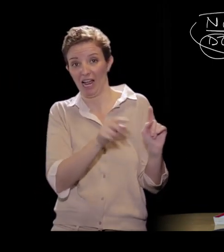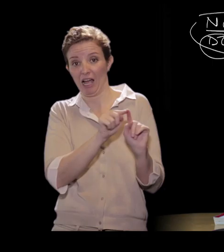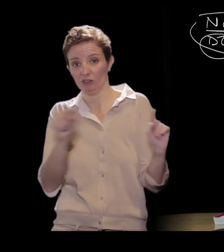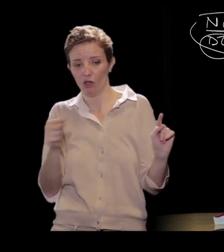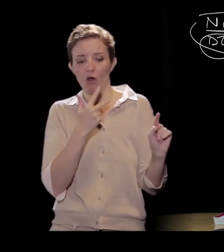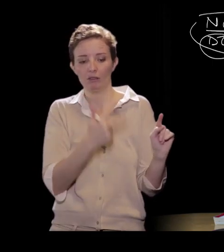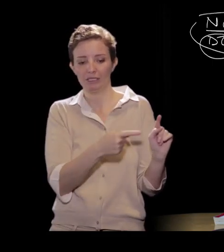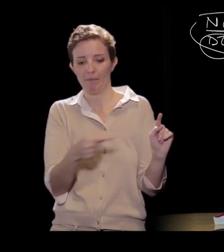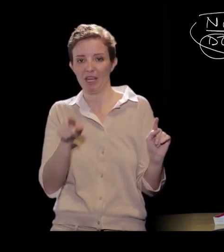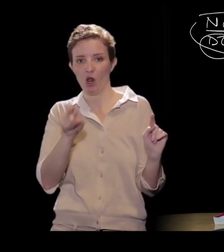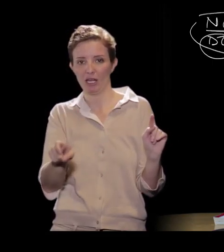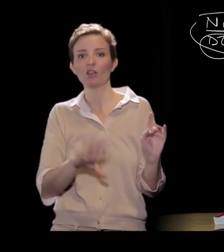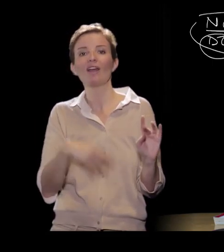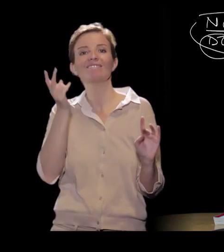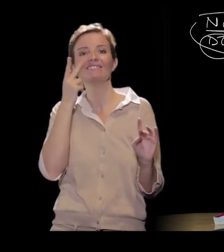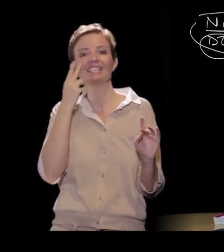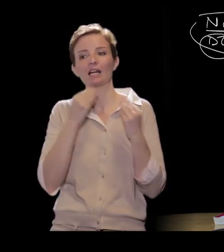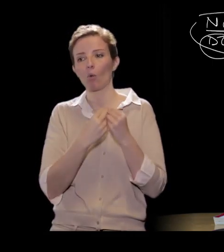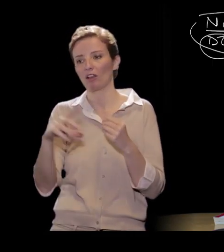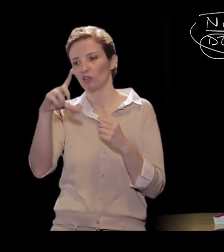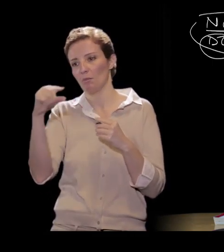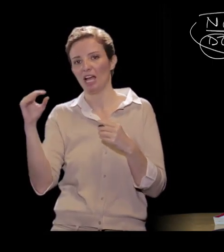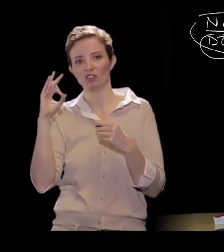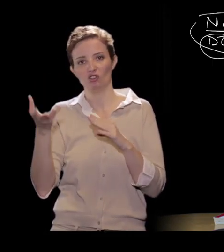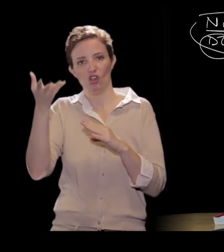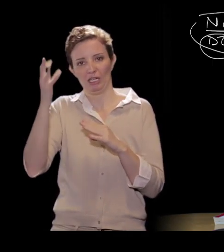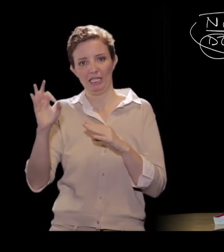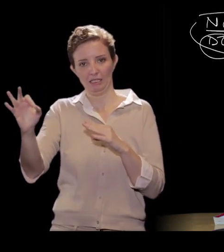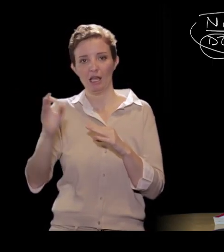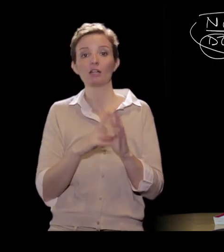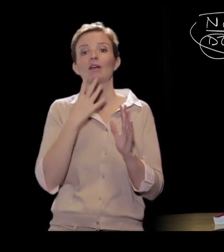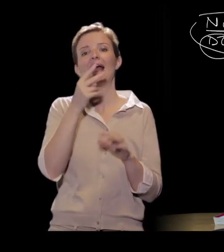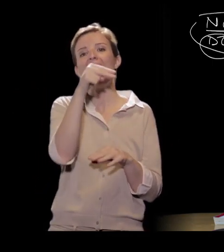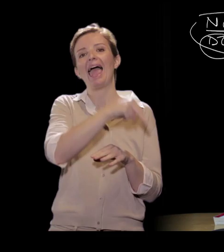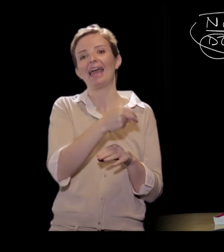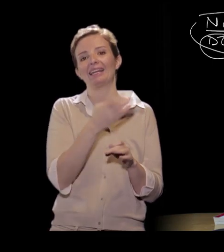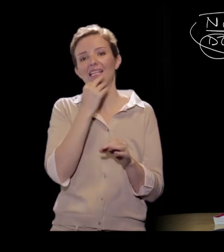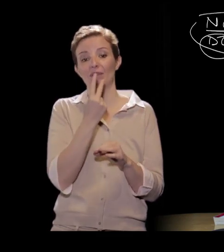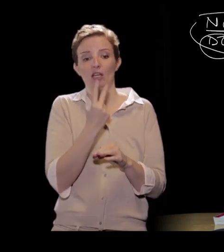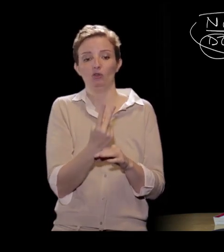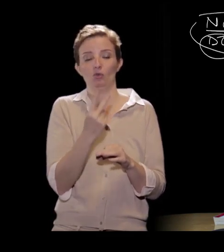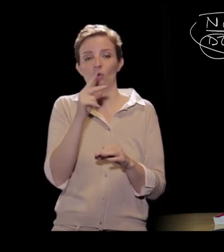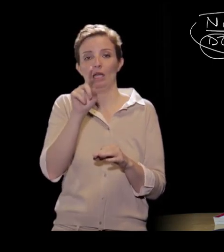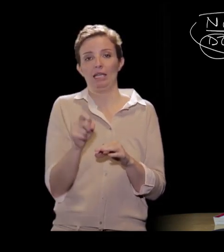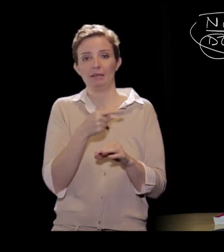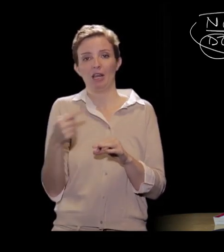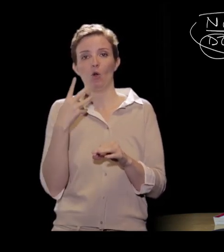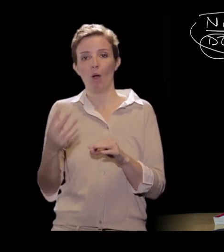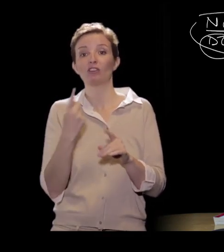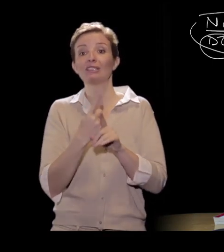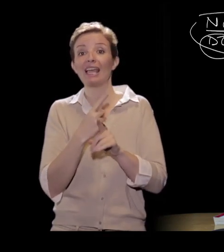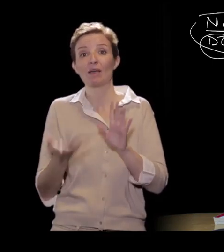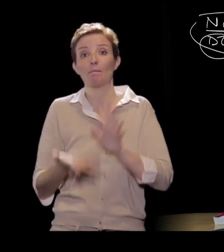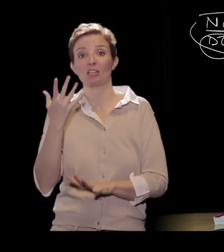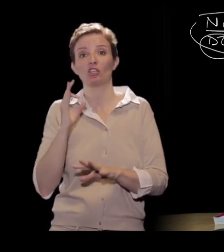trenino hicks vogliamo vedere quando è maggiore di zero il numeratore ovviamente quindi ii x4 maggiore di zero